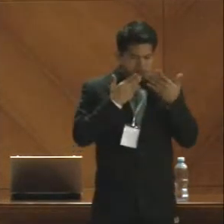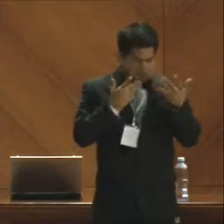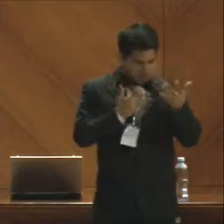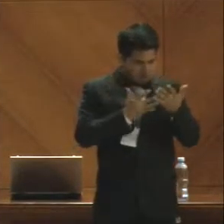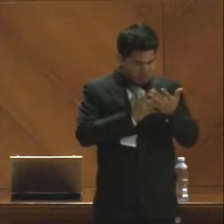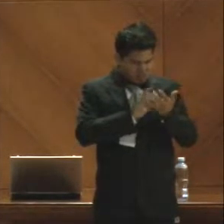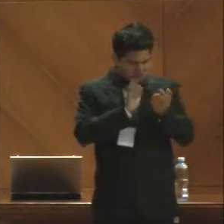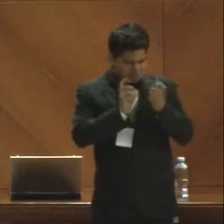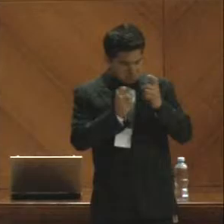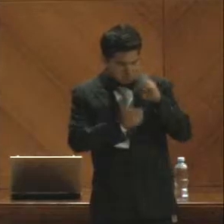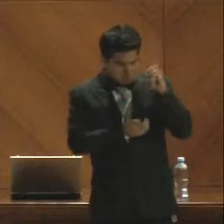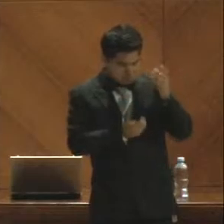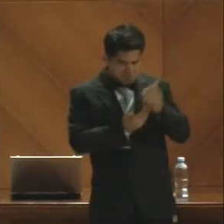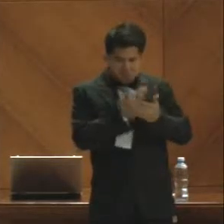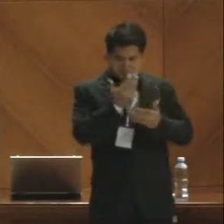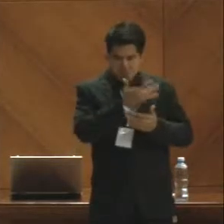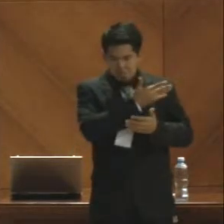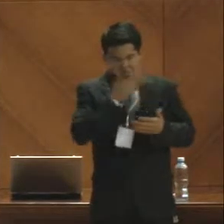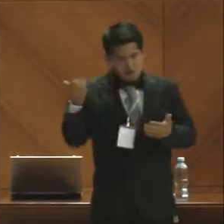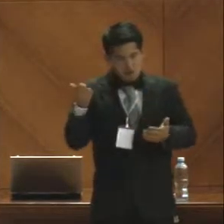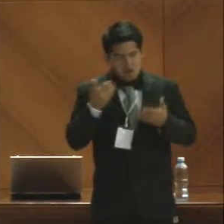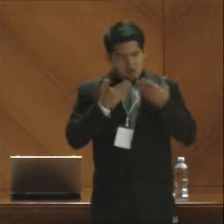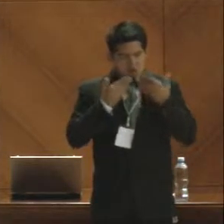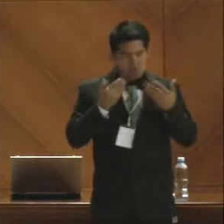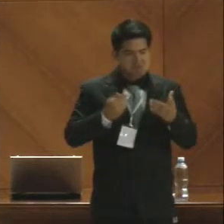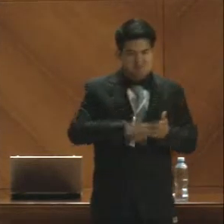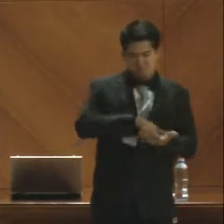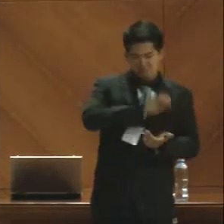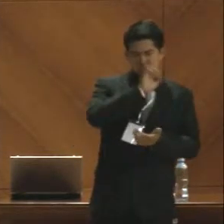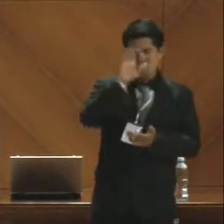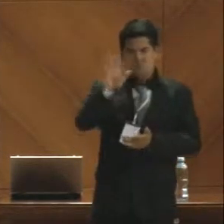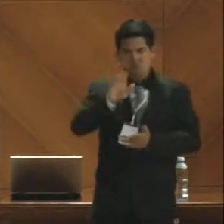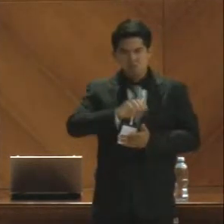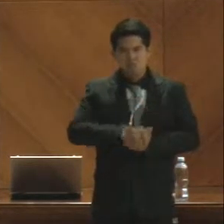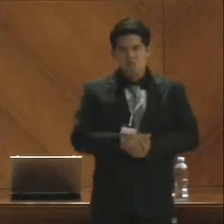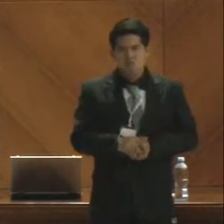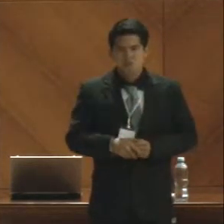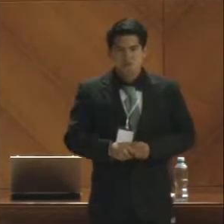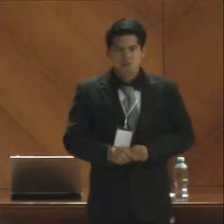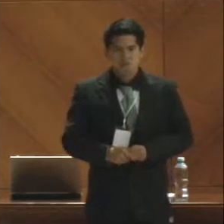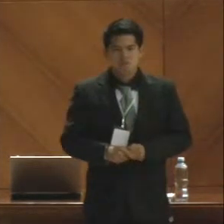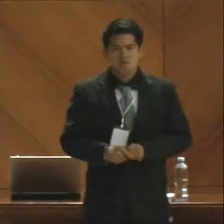utilizando y puedo publicar ese software. ¿Sí? Y eso